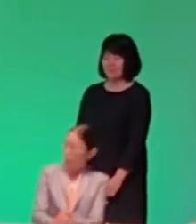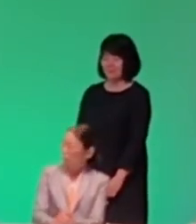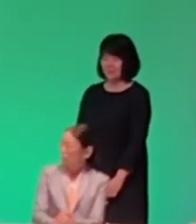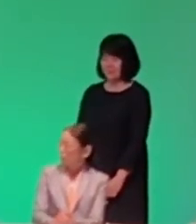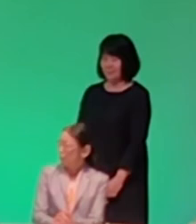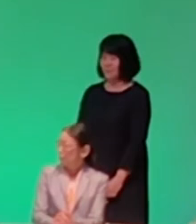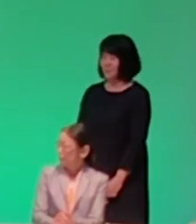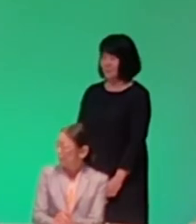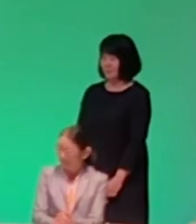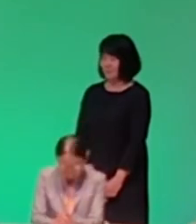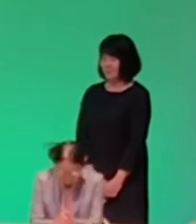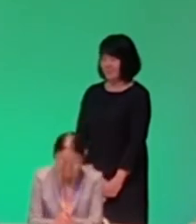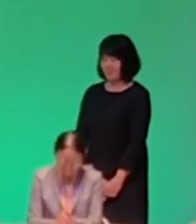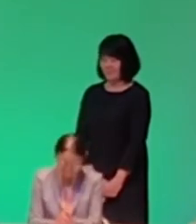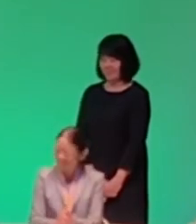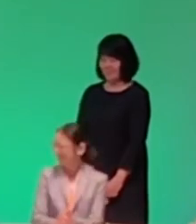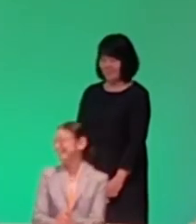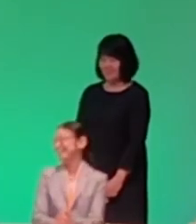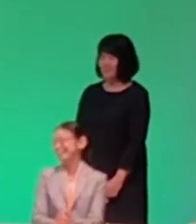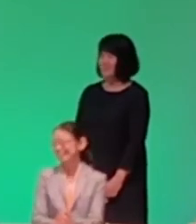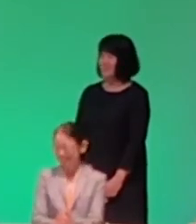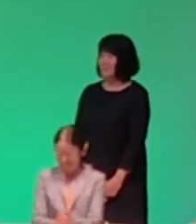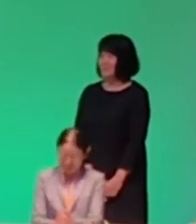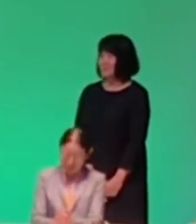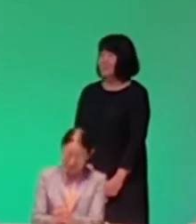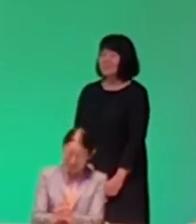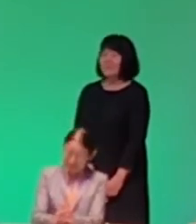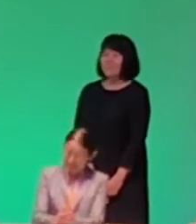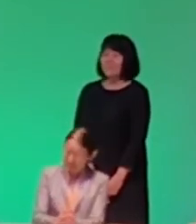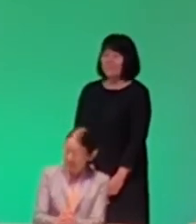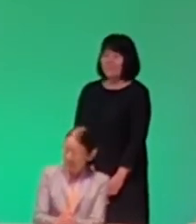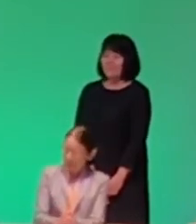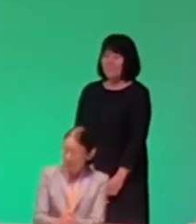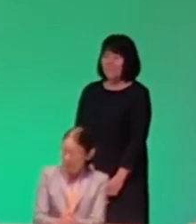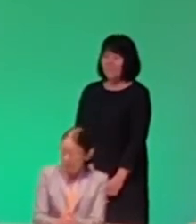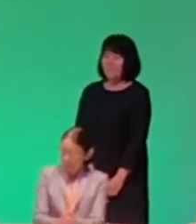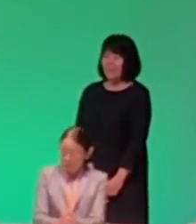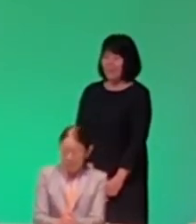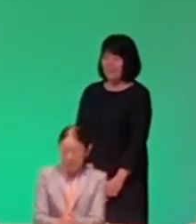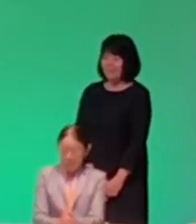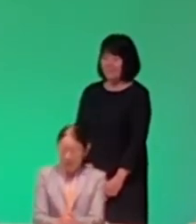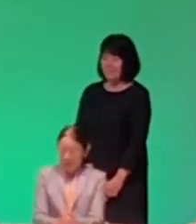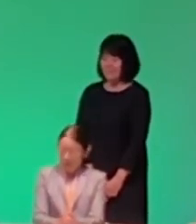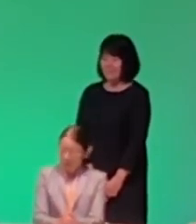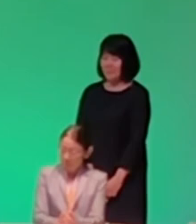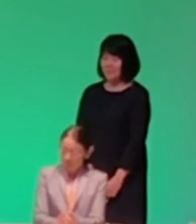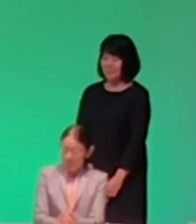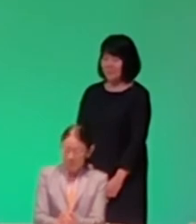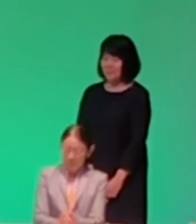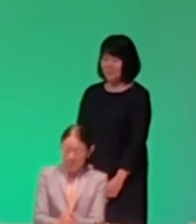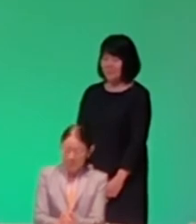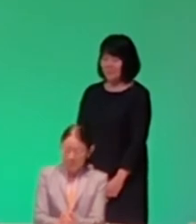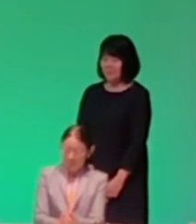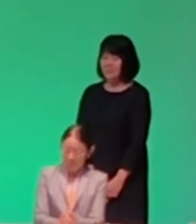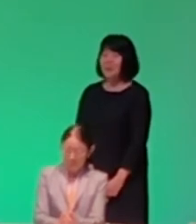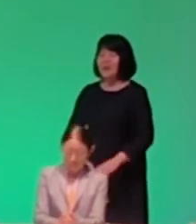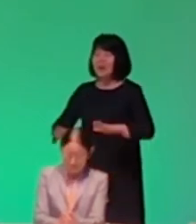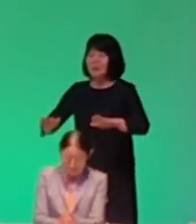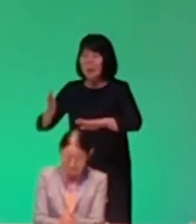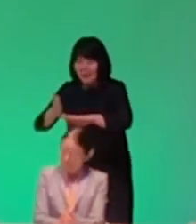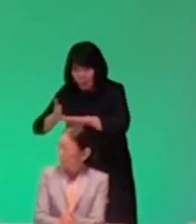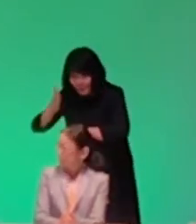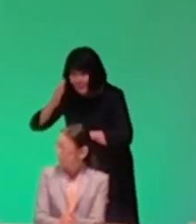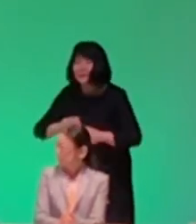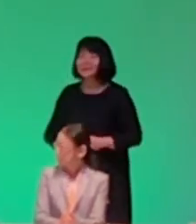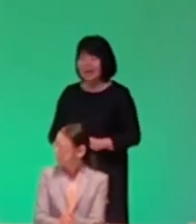ーマのために神戸にご家族でね、今日はファミリーで飛んできてくださったセブちゃんの方から最後の言葉をお願いします。 今日はありがとうござい